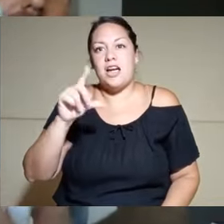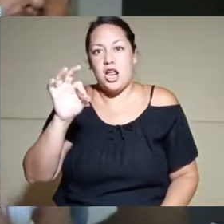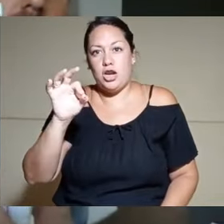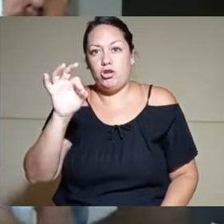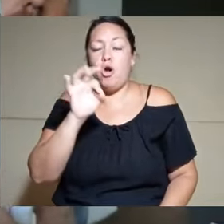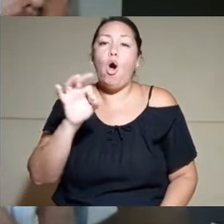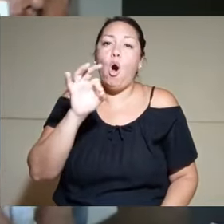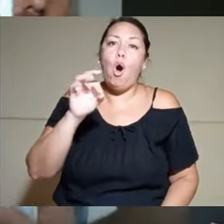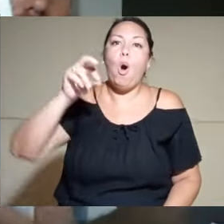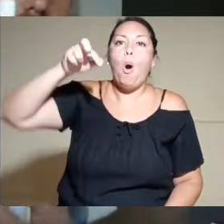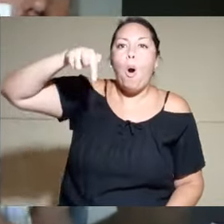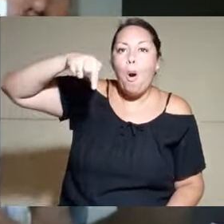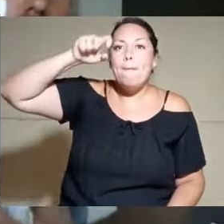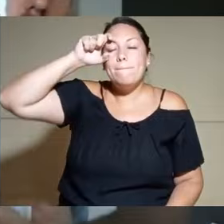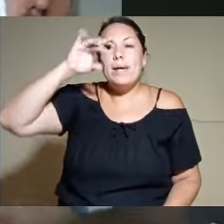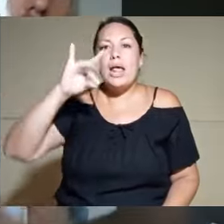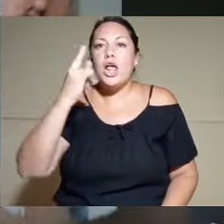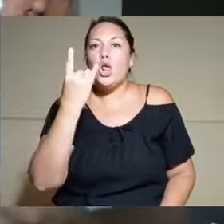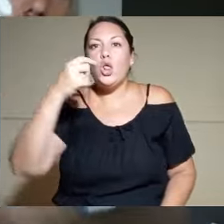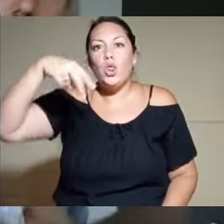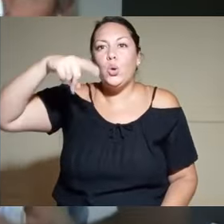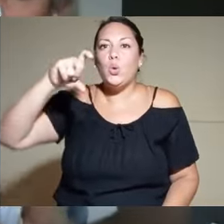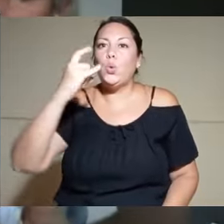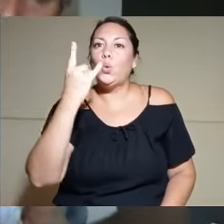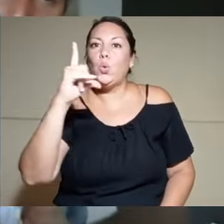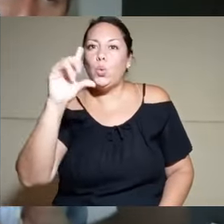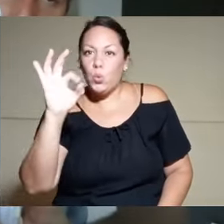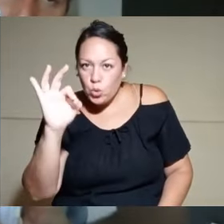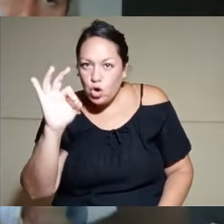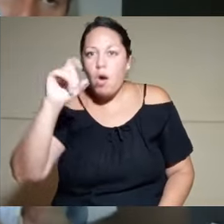aparece esta estructura que es el mesencéfalo o pedúnculo cerebral.